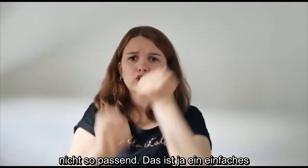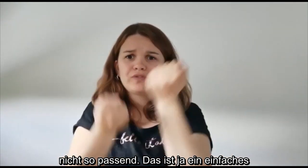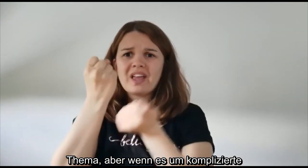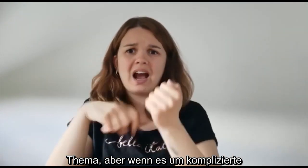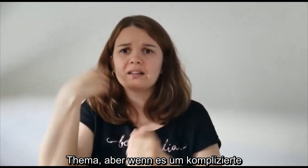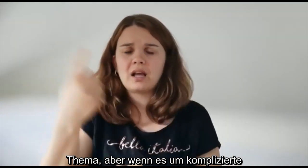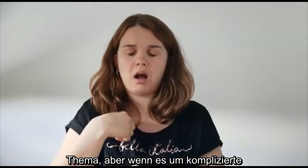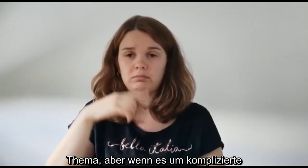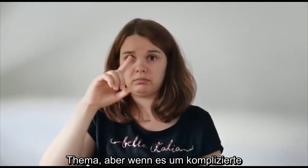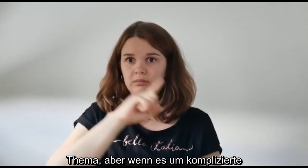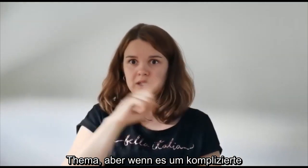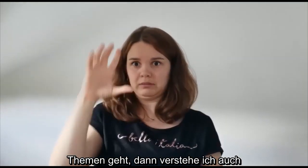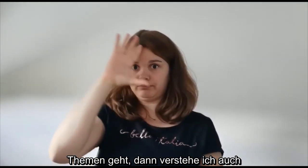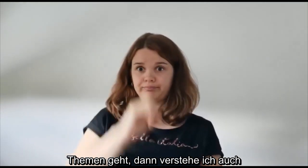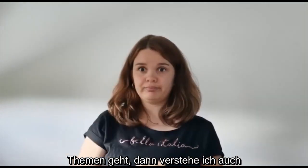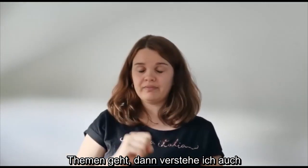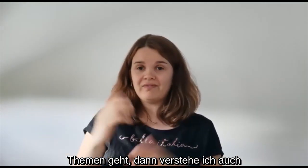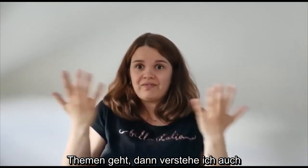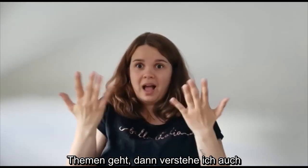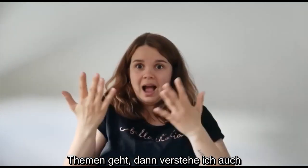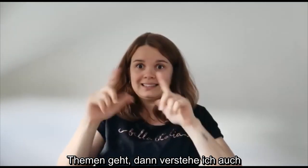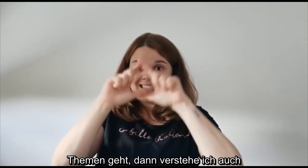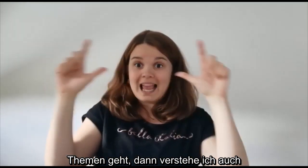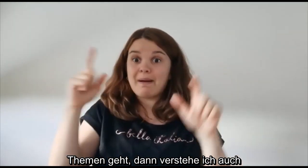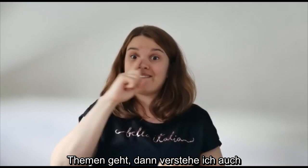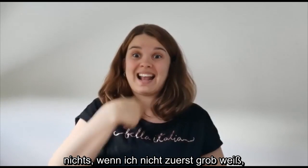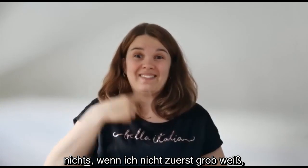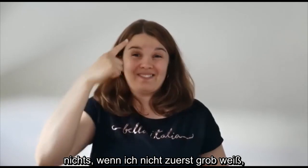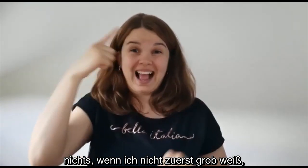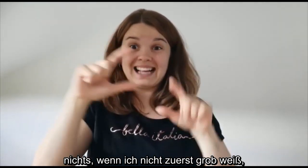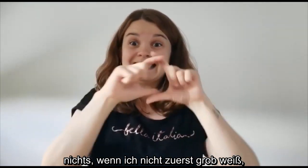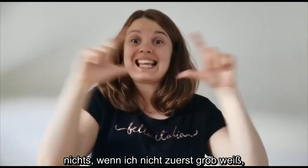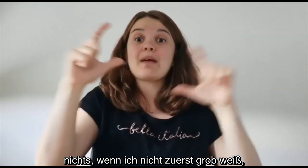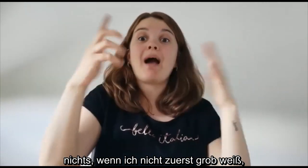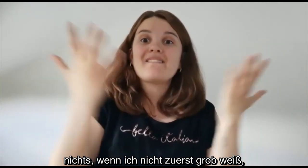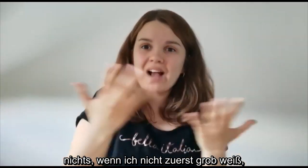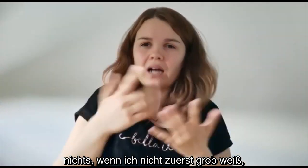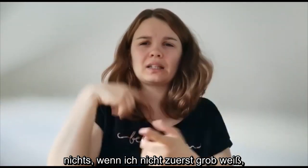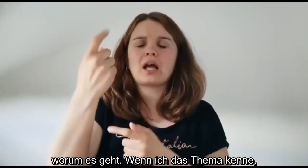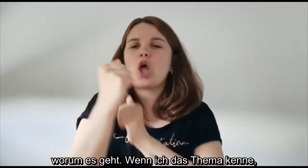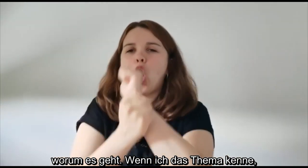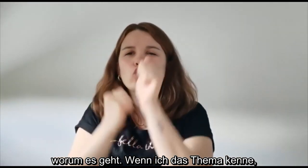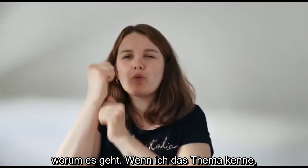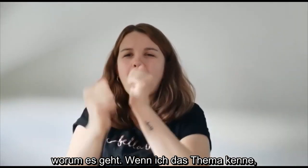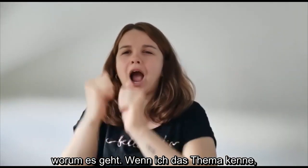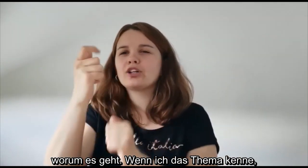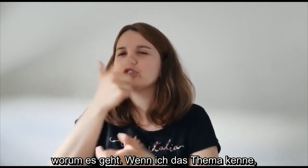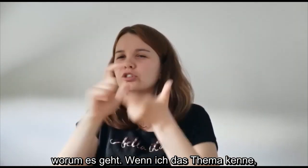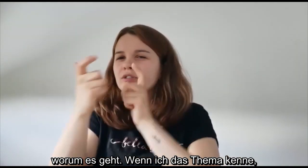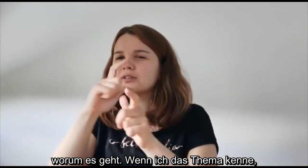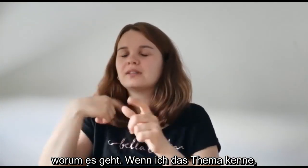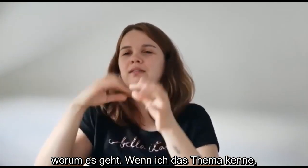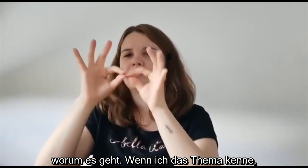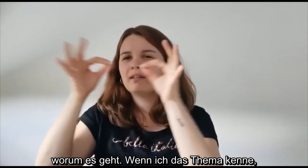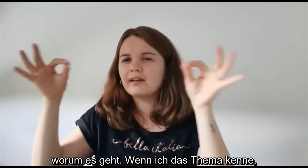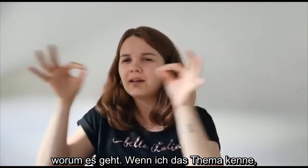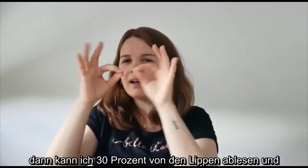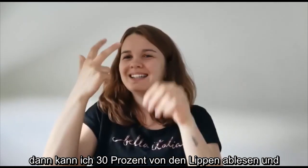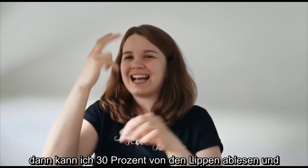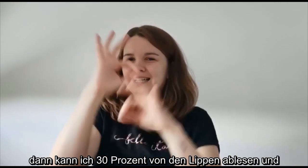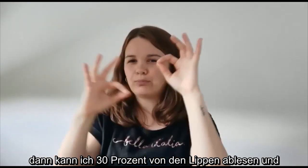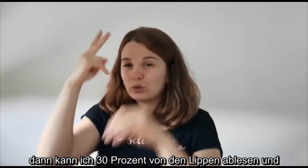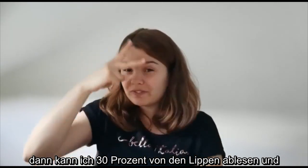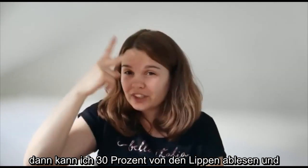Das ist ja ein einfaches Thema Aber wenn es um komplizierte Themen geht Dann verstehe ich oft nichts Wenn ich nicht zuerst grob weiß, worum es geht Wenn ich das Thema